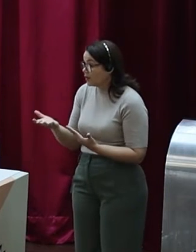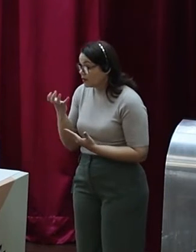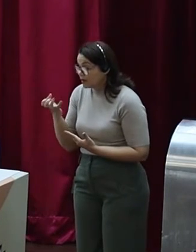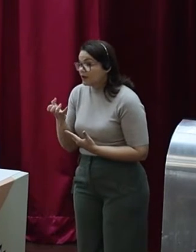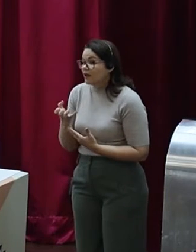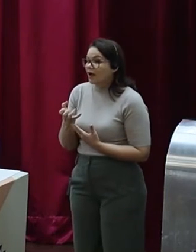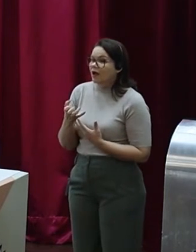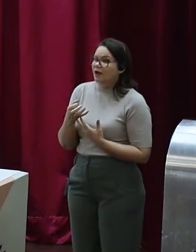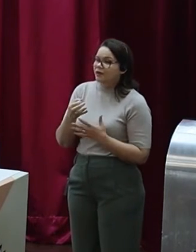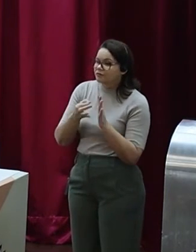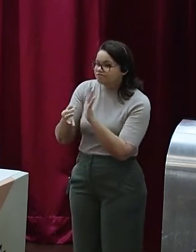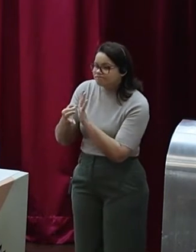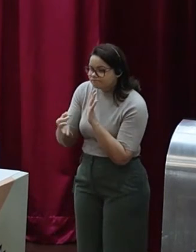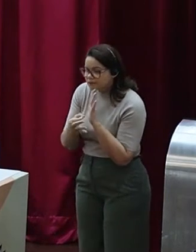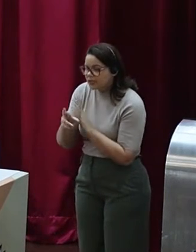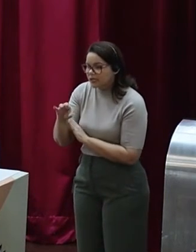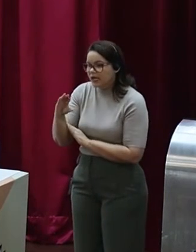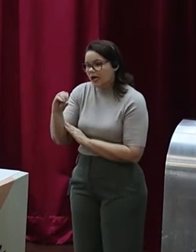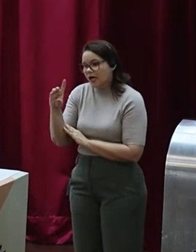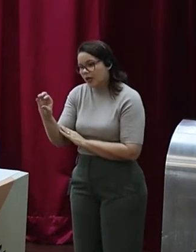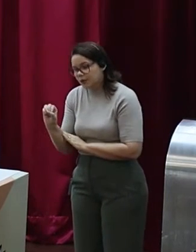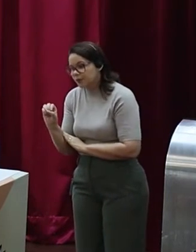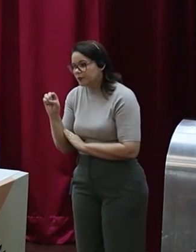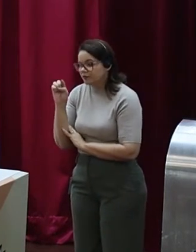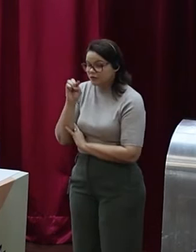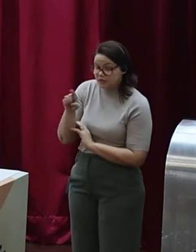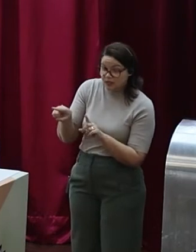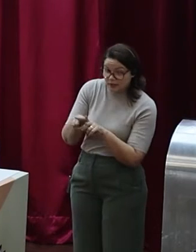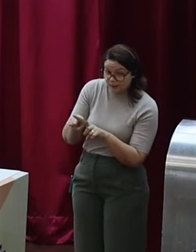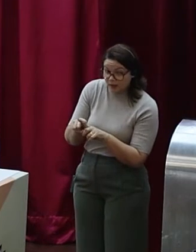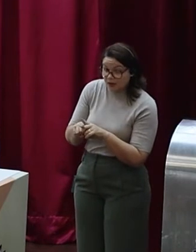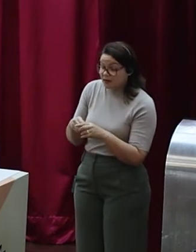y Ricardo sobre exactamente la cuestión